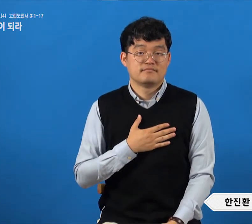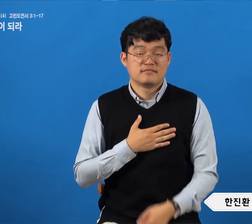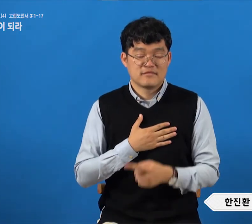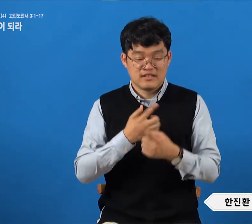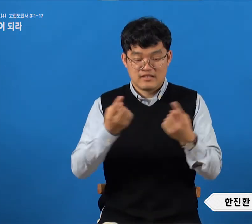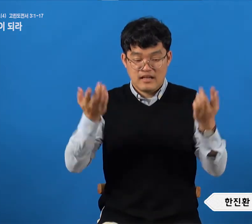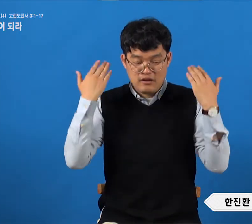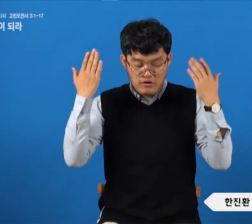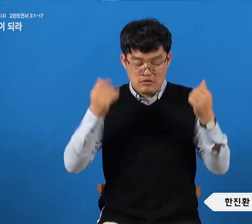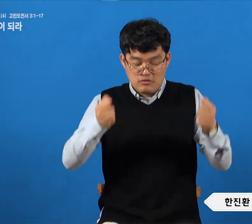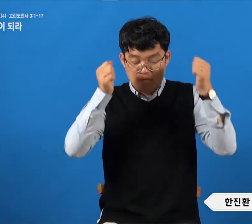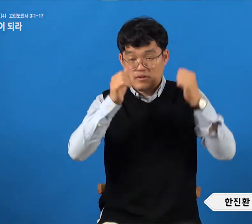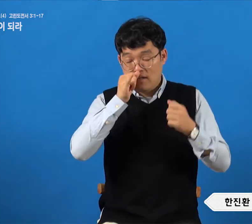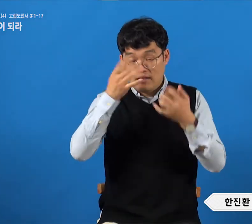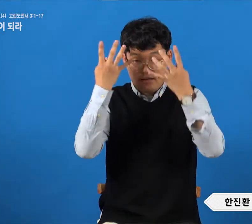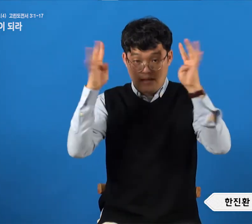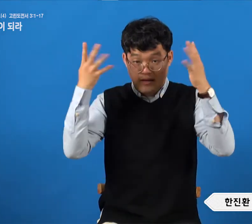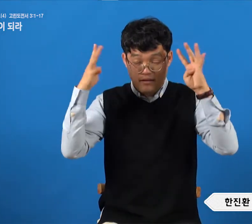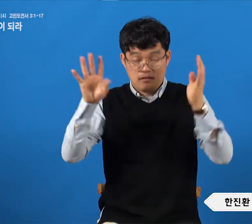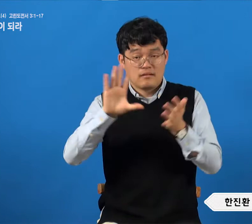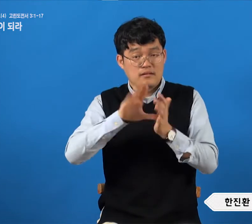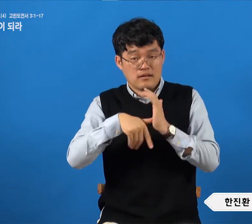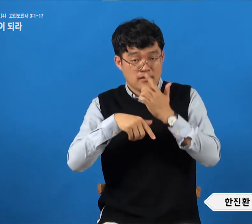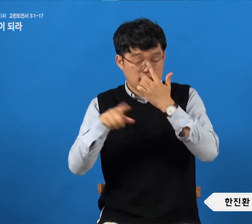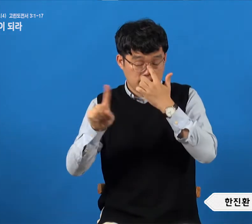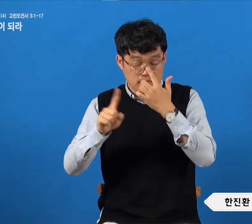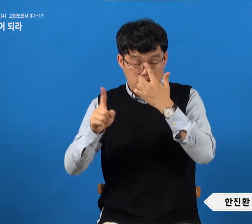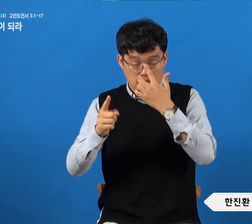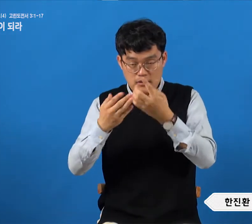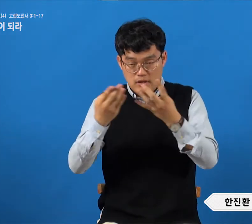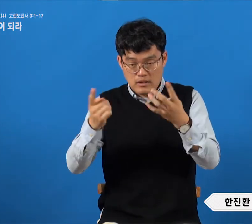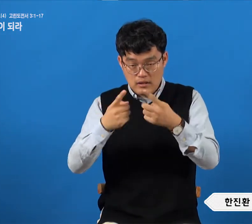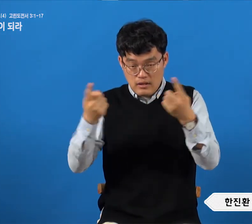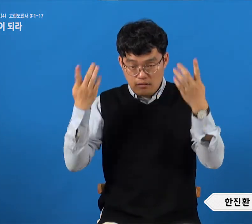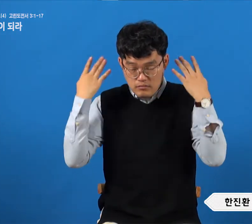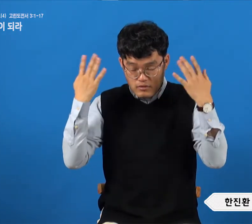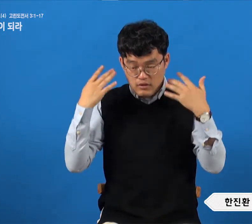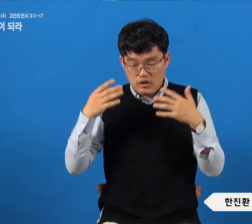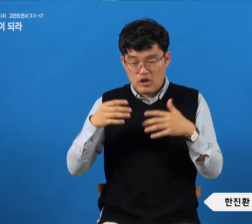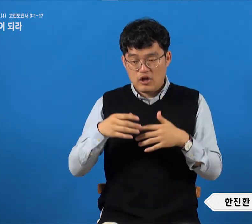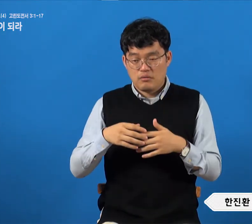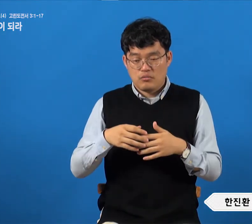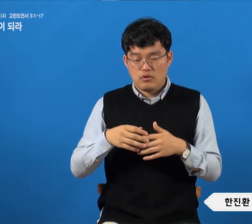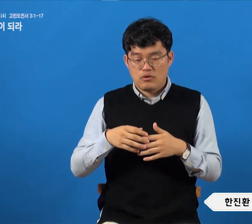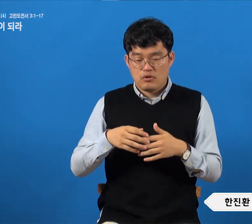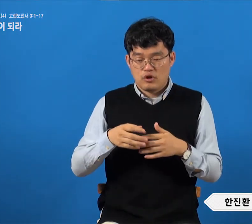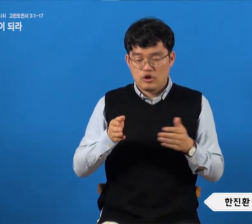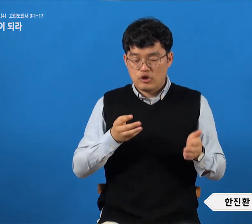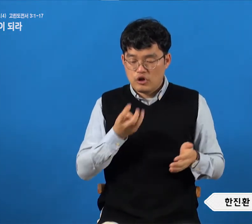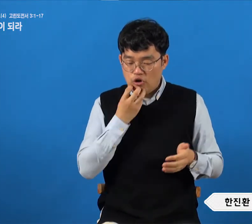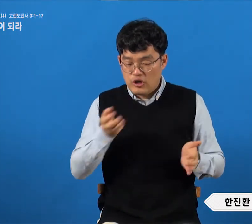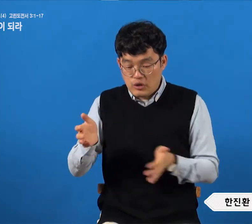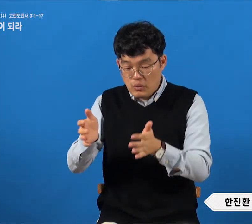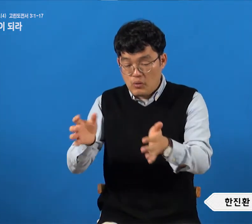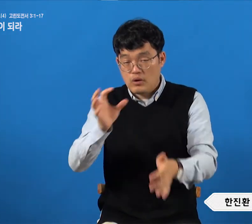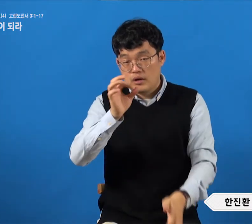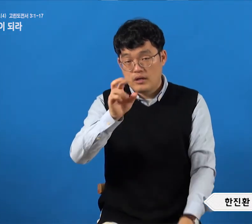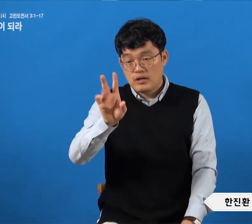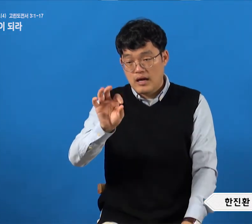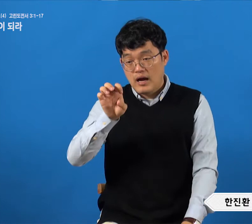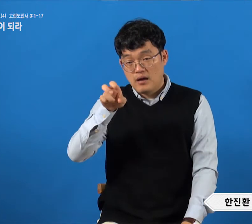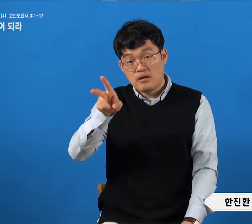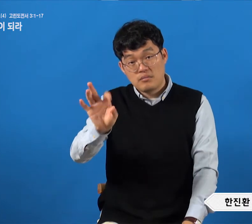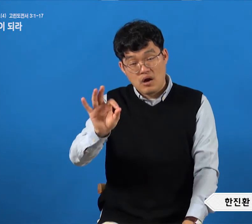저도 대학부 출신인데 대학 4학년 때 이제 대학부가 경기도 양평 지역에 학예봉사를 갔습니다.